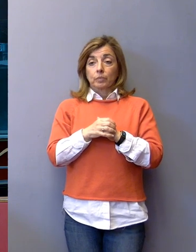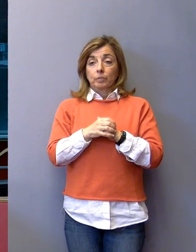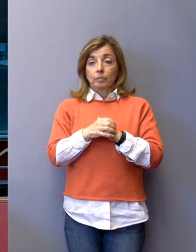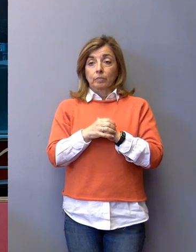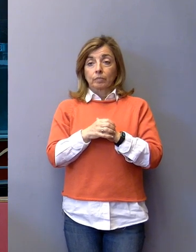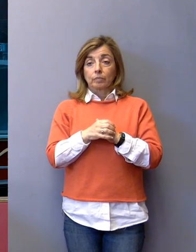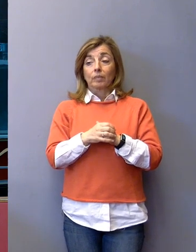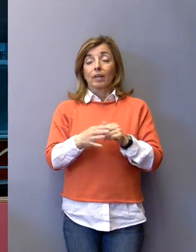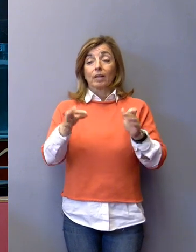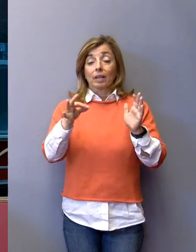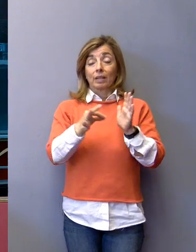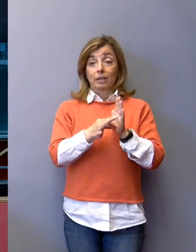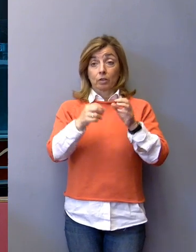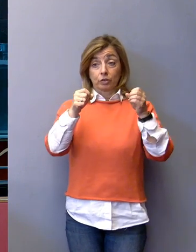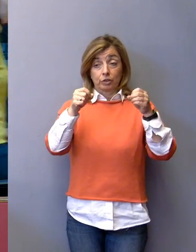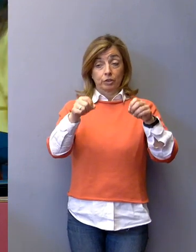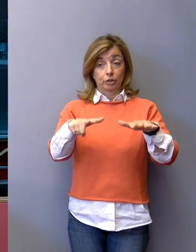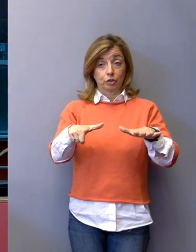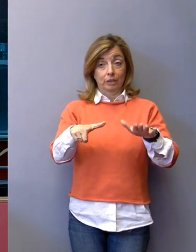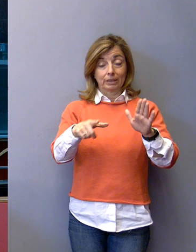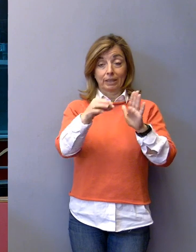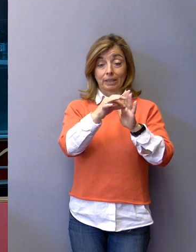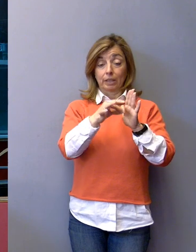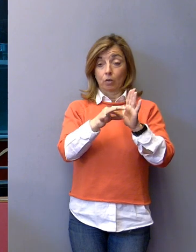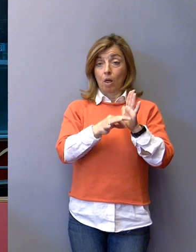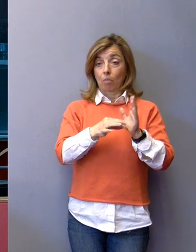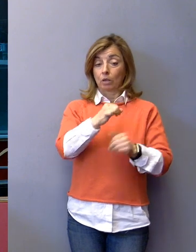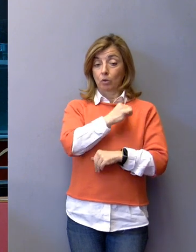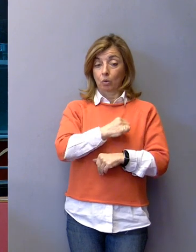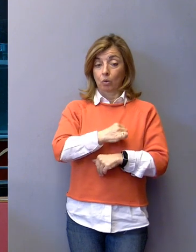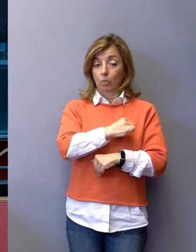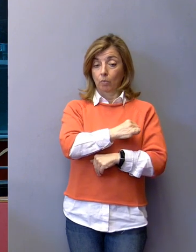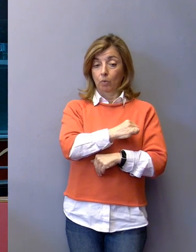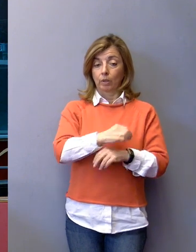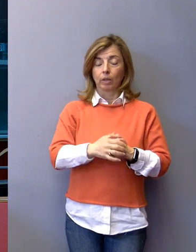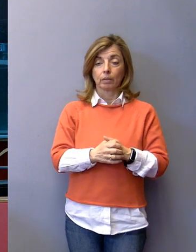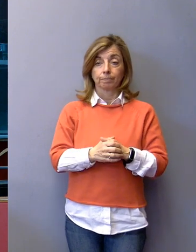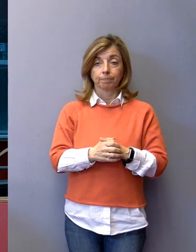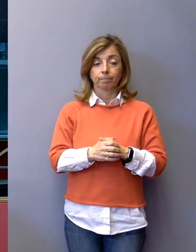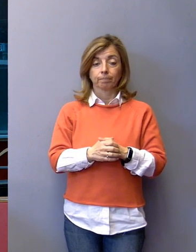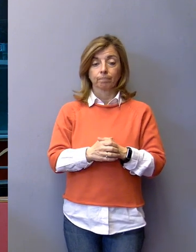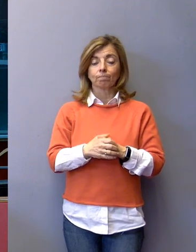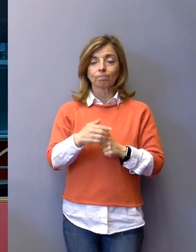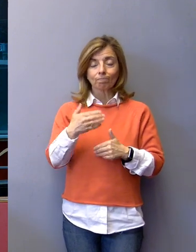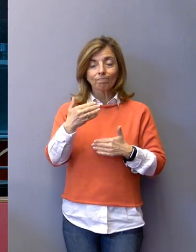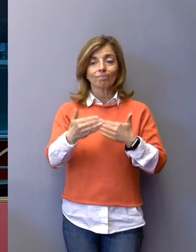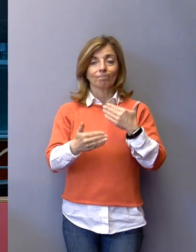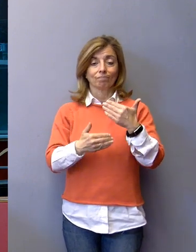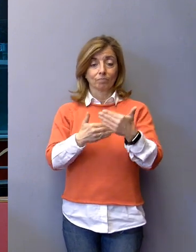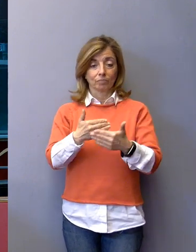17 del regolamento comunale procedo Allora Come